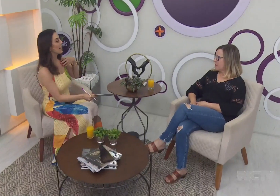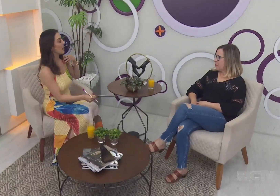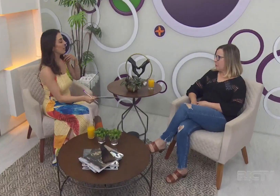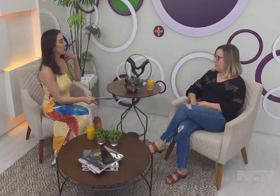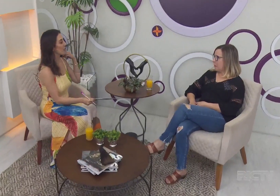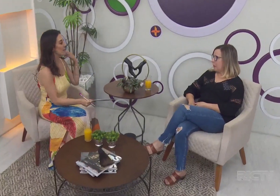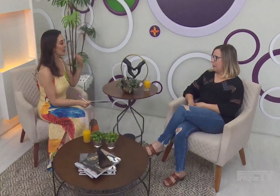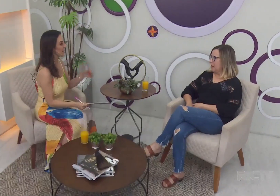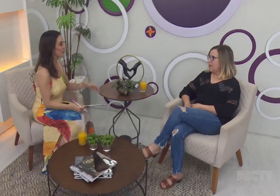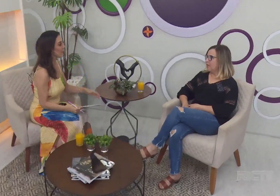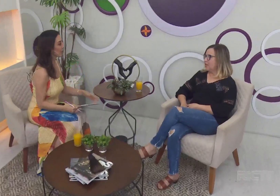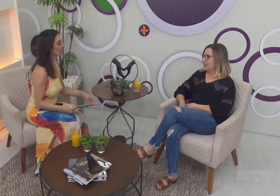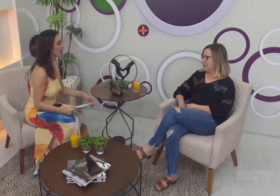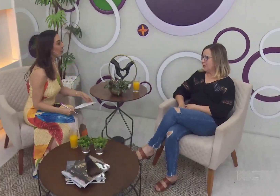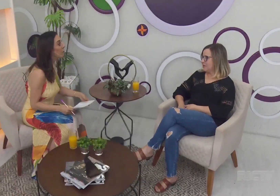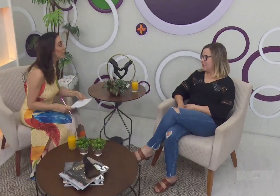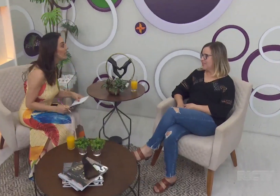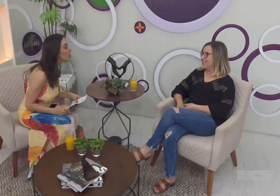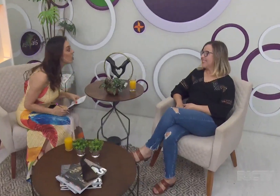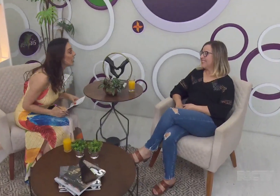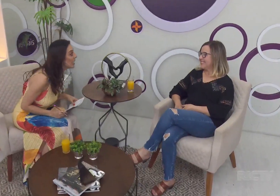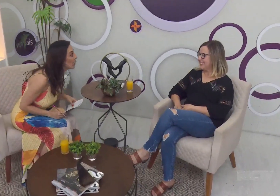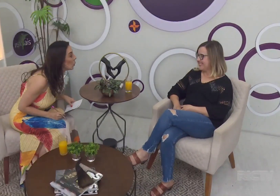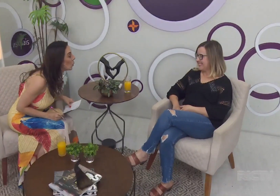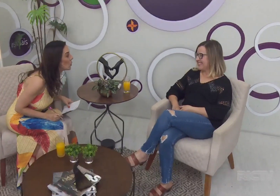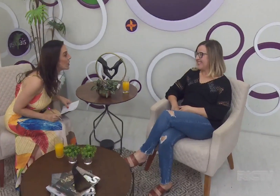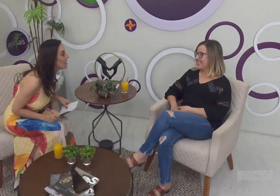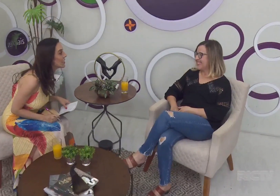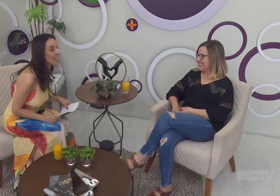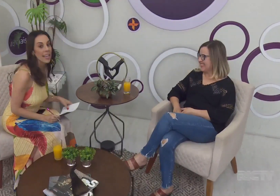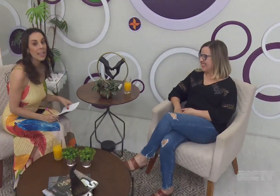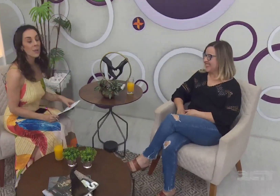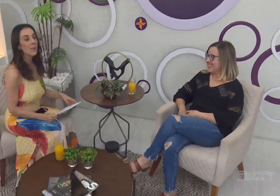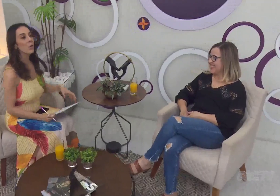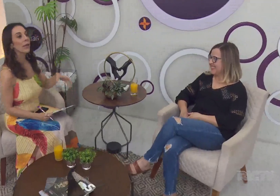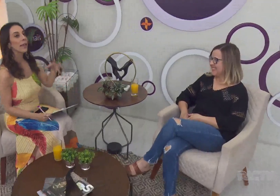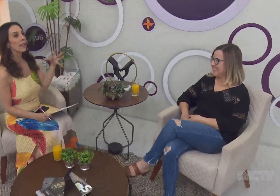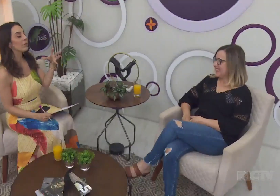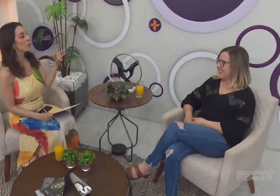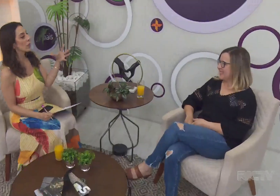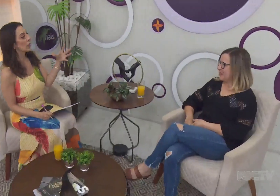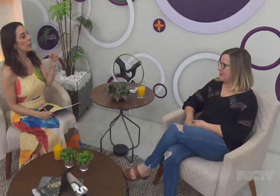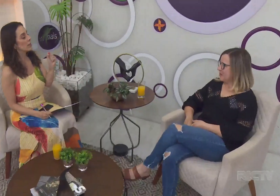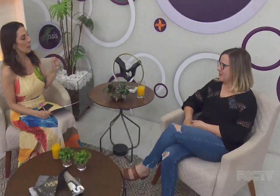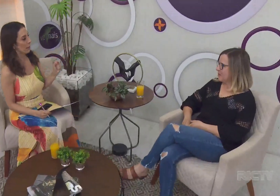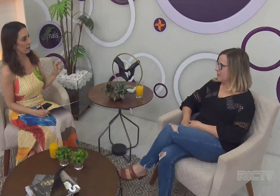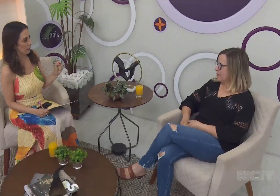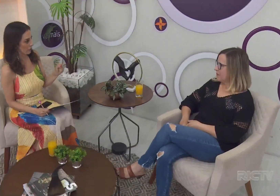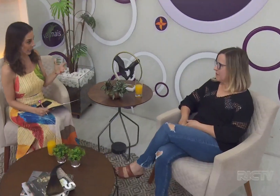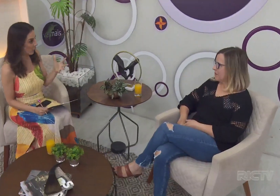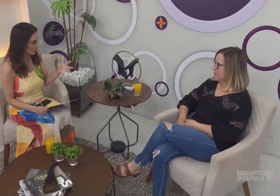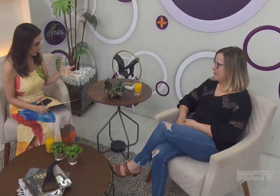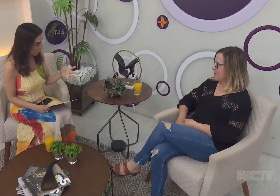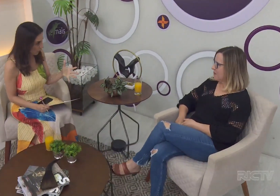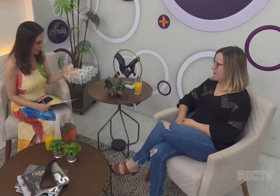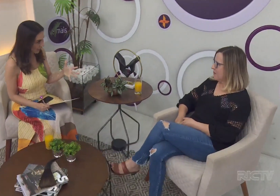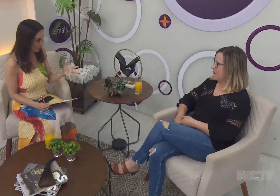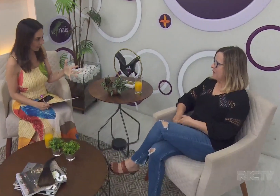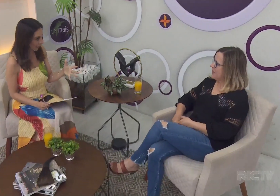intérprete de Libras? Vinte anos. Vinte anos! E por que você quis aprender? Você tem alguém na família que tem,